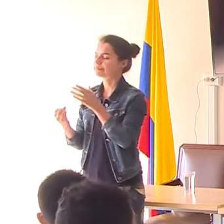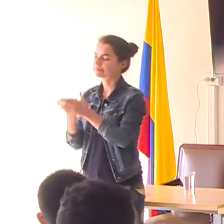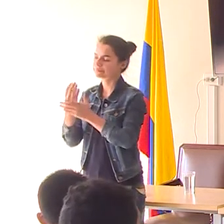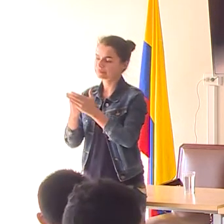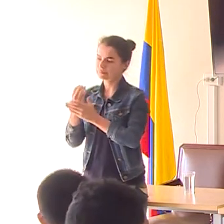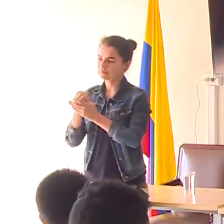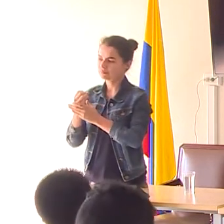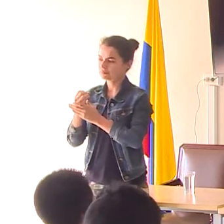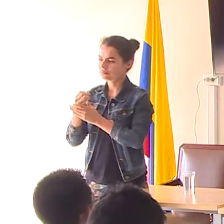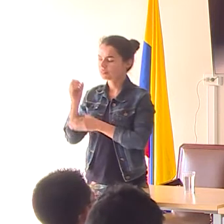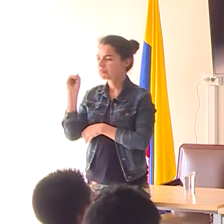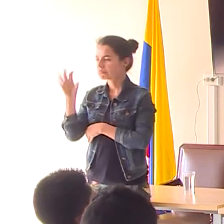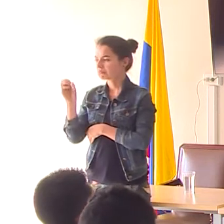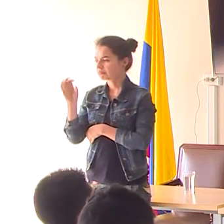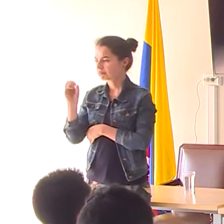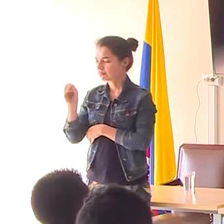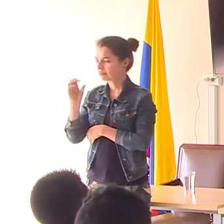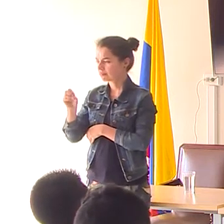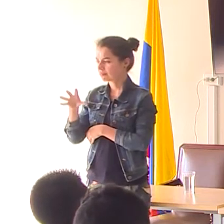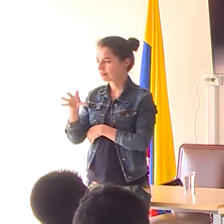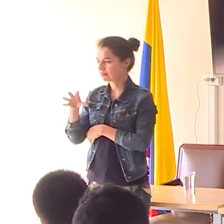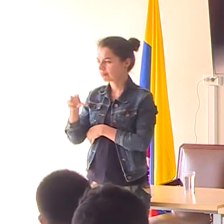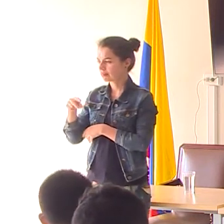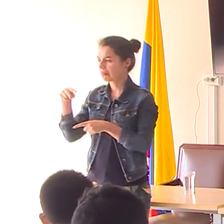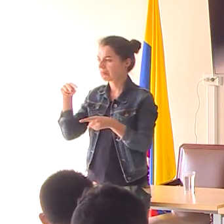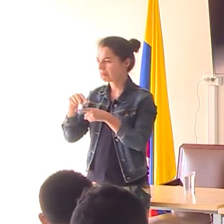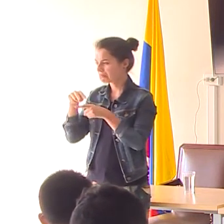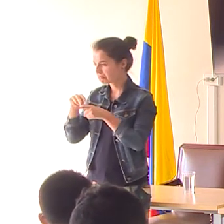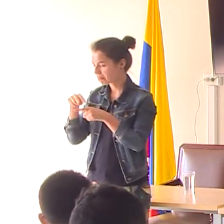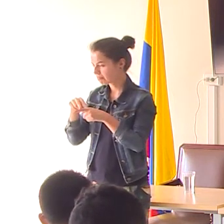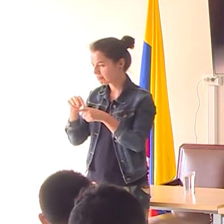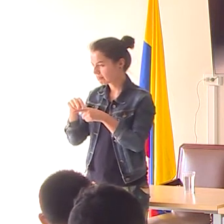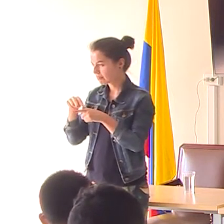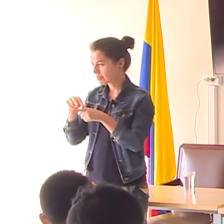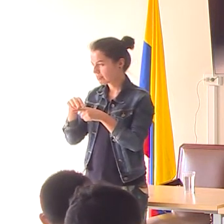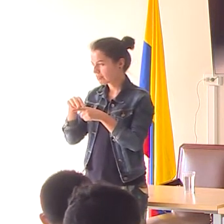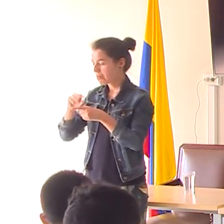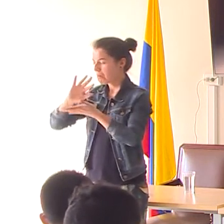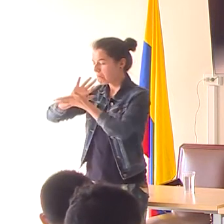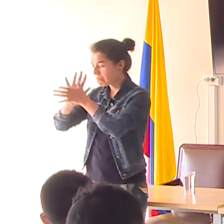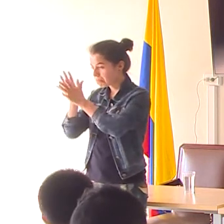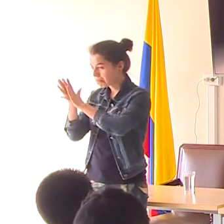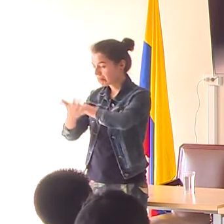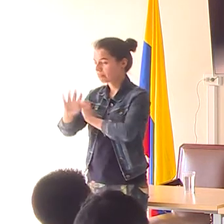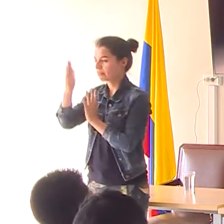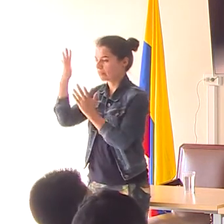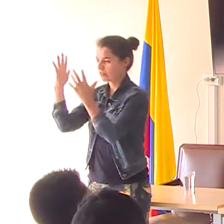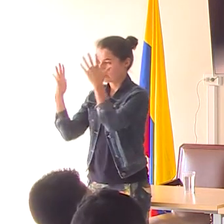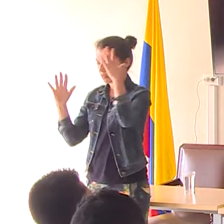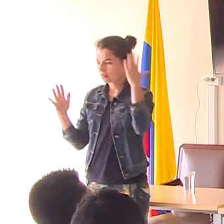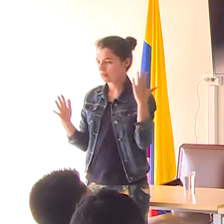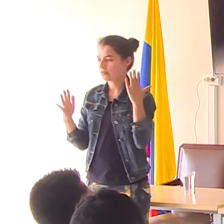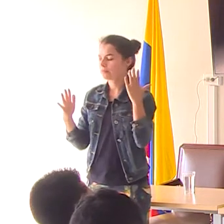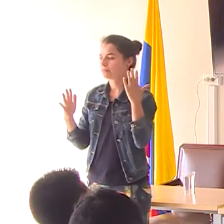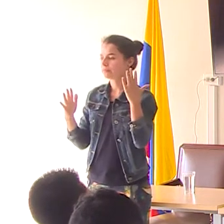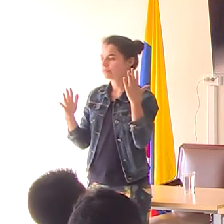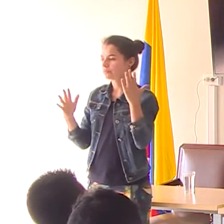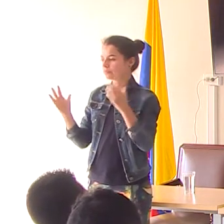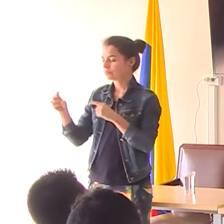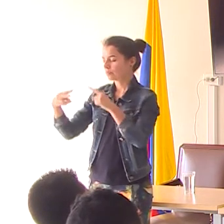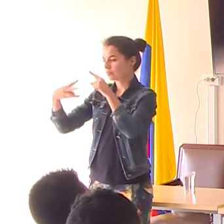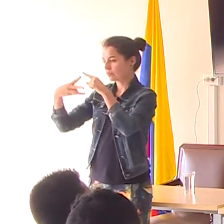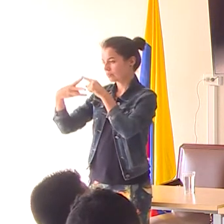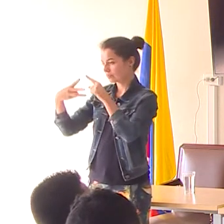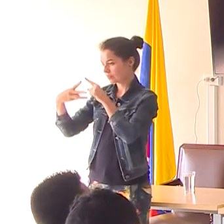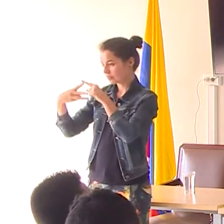la explotación digamos hasta el agotamiento de la naturaleza de esas dos primeras naturalezas todas esas áreas